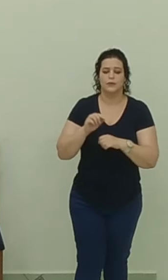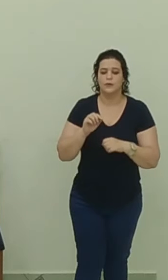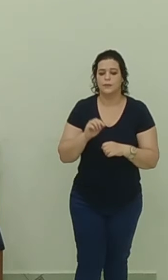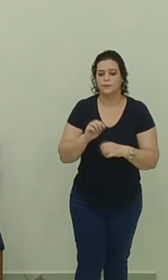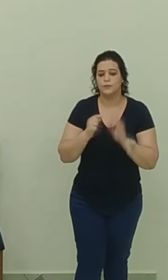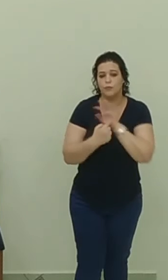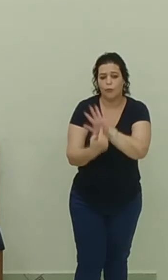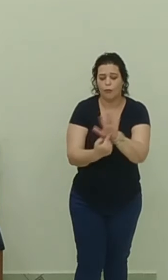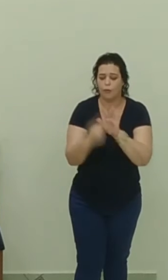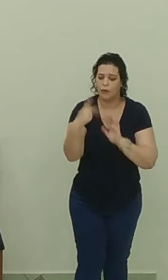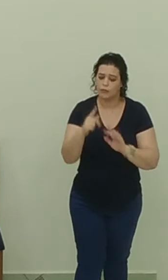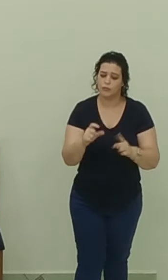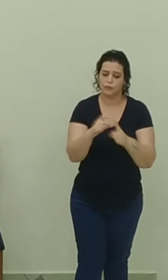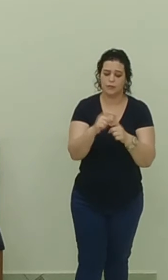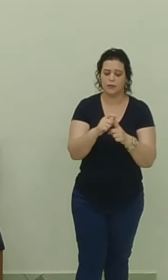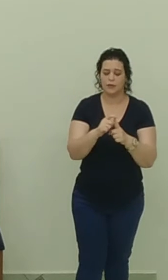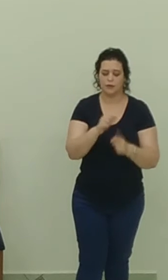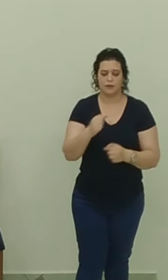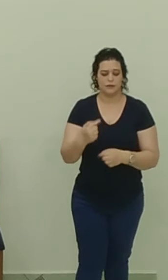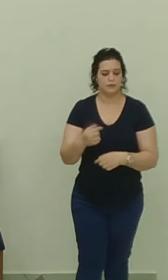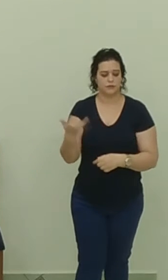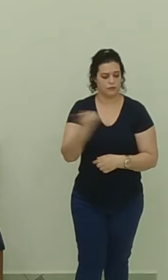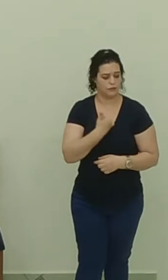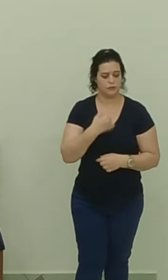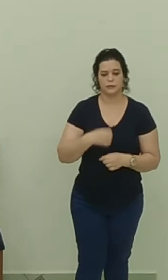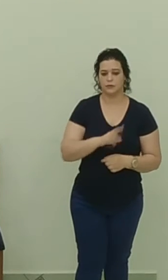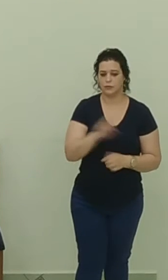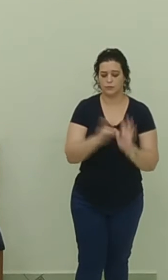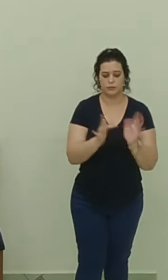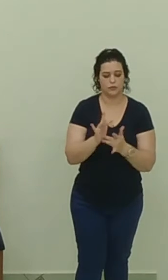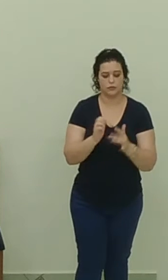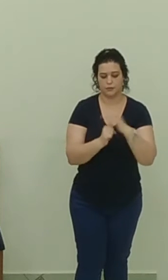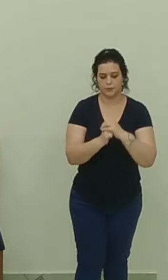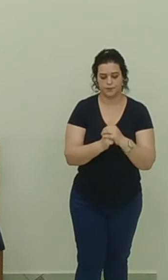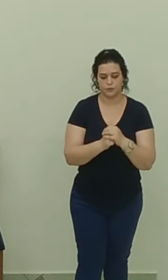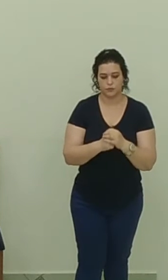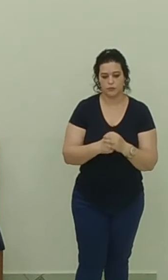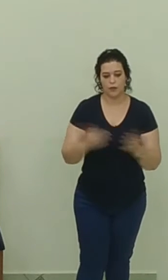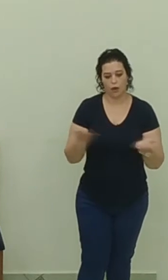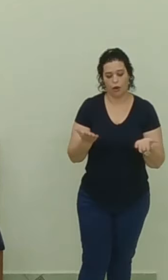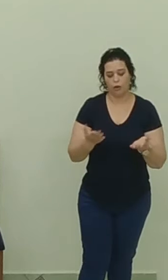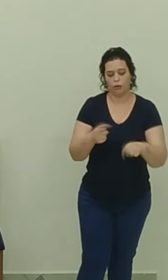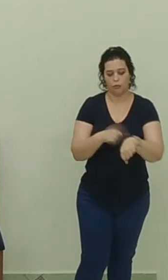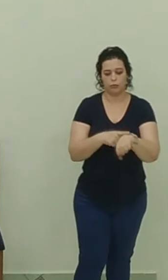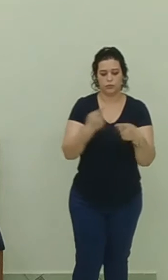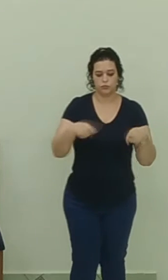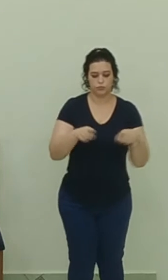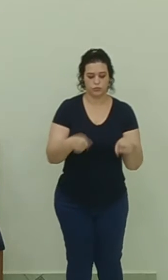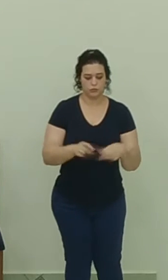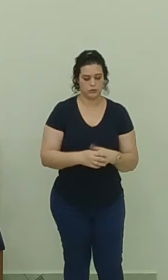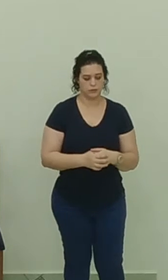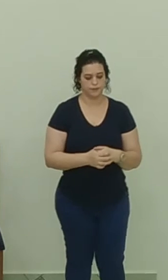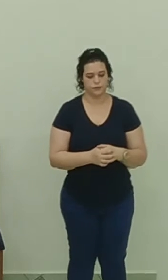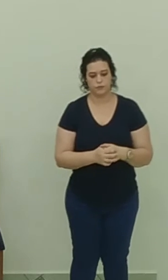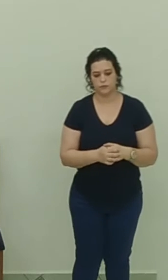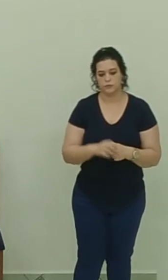nossos corações, em nome de Jesus. Amém. Amém. Louvemos ao Senhor com o hino de número